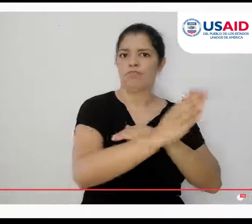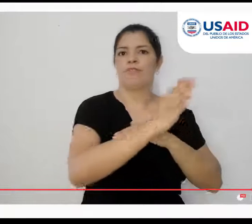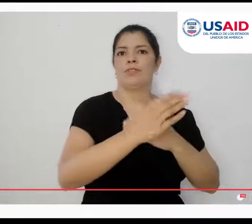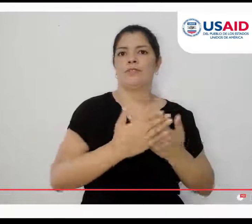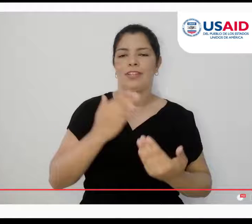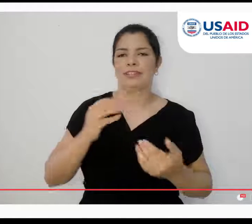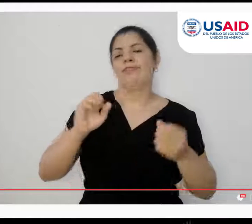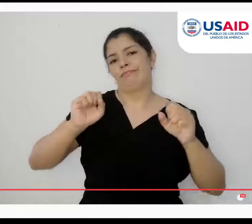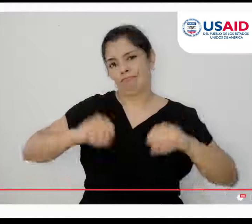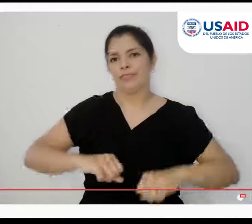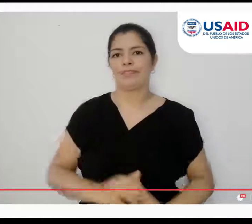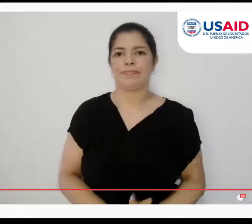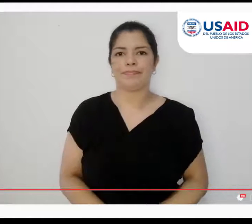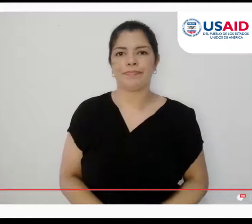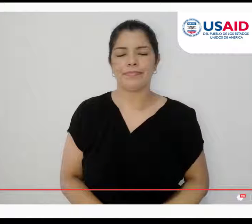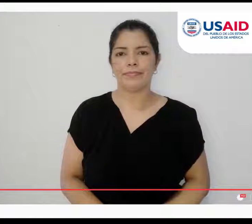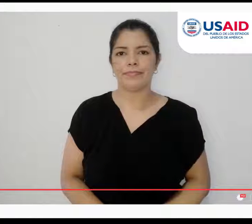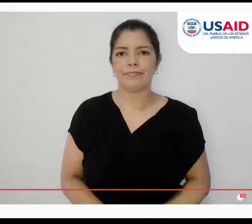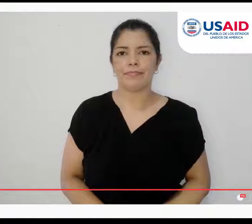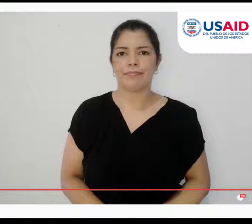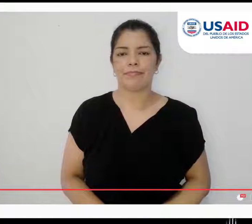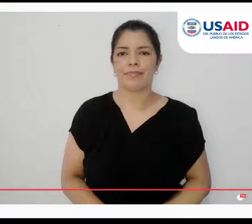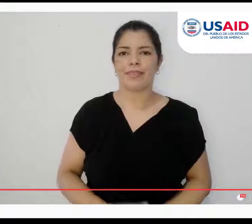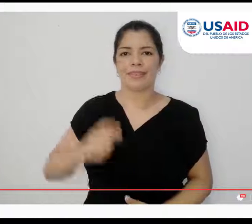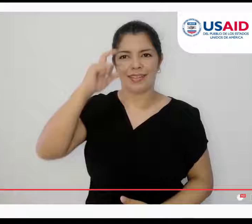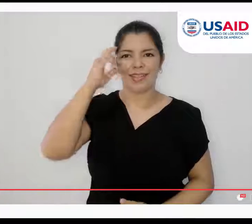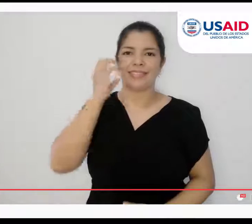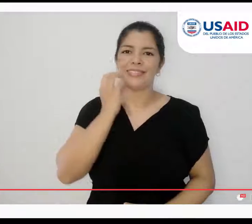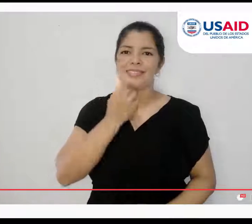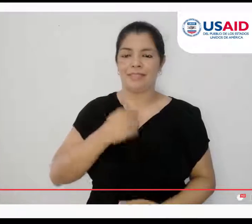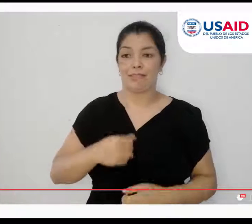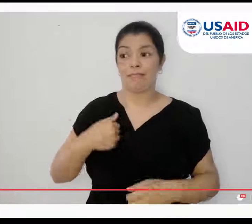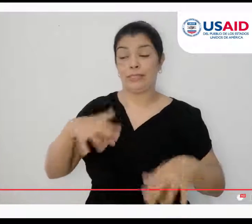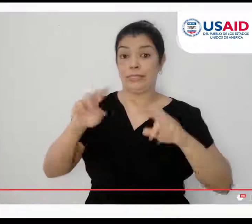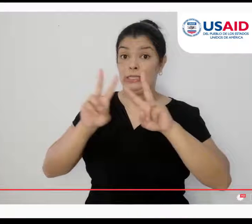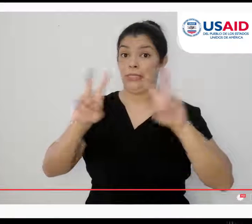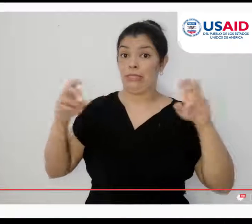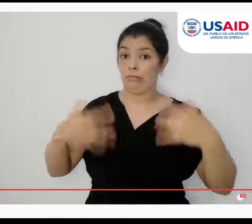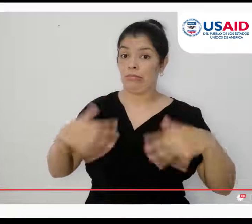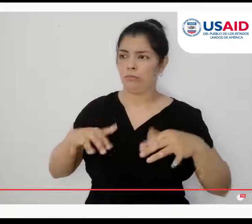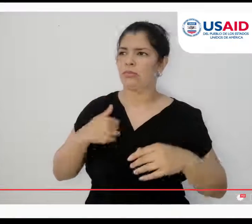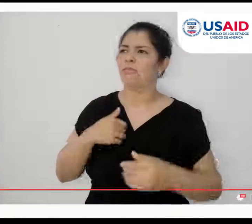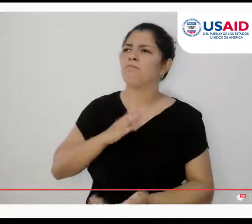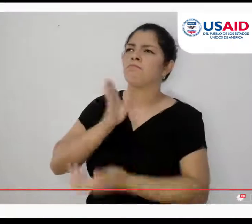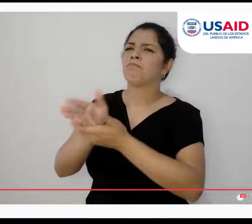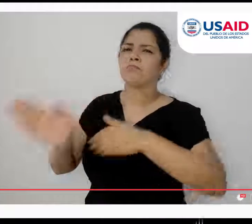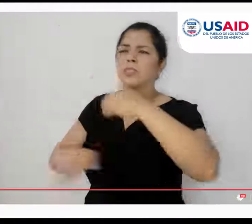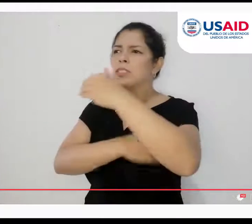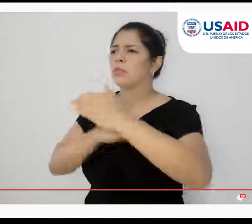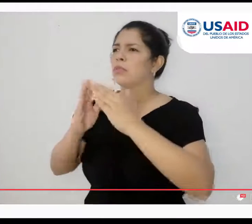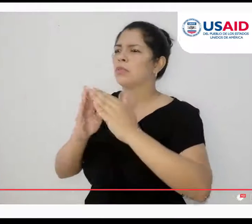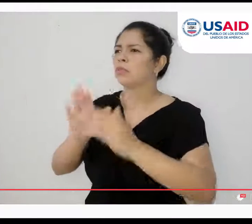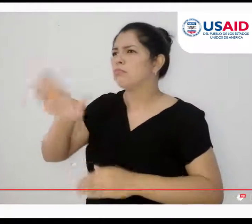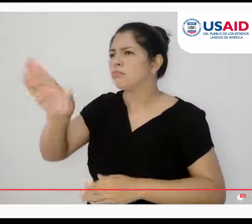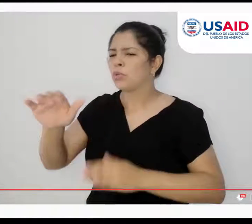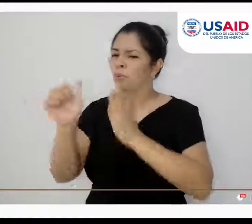discapacidad. Ante la importancia del tema, desde Sport Power 2 acudimos al Ministerio de Vivienda para conocer los diferentes programas de